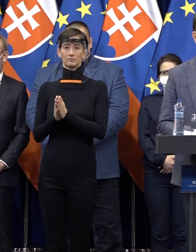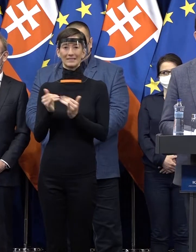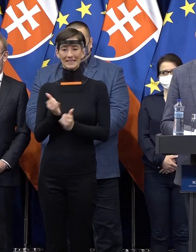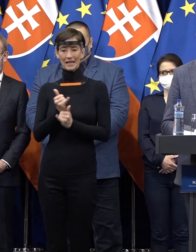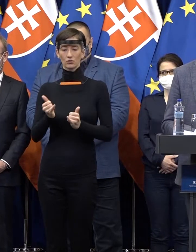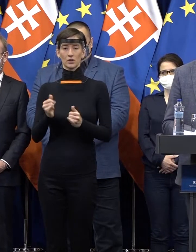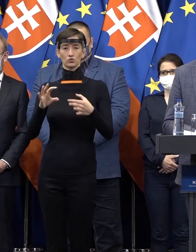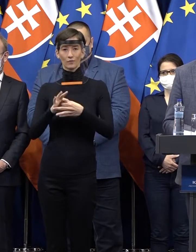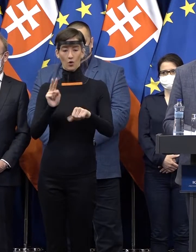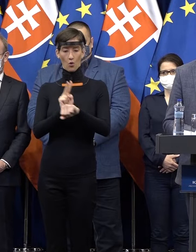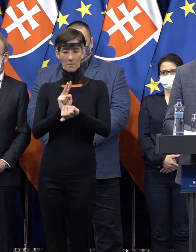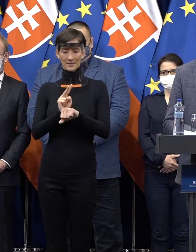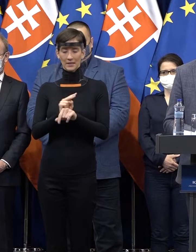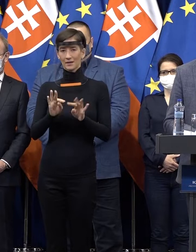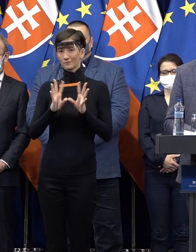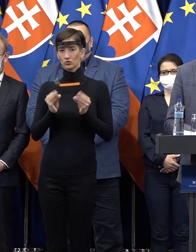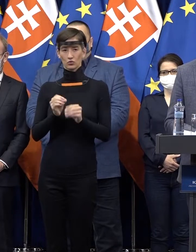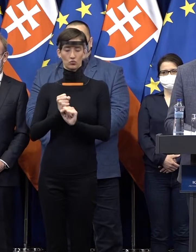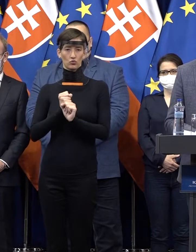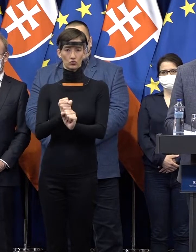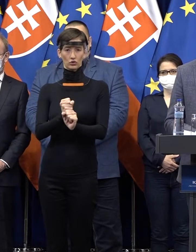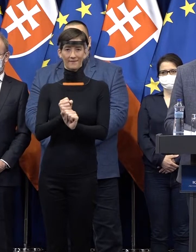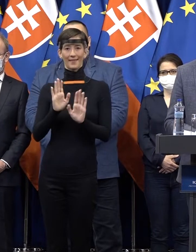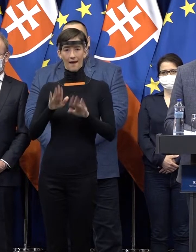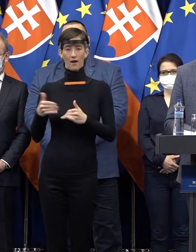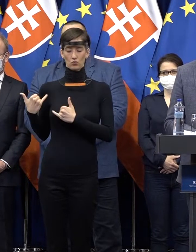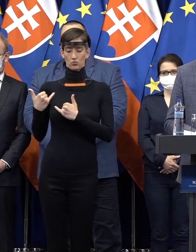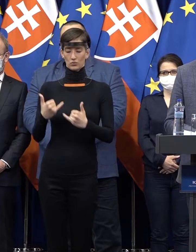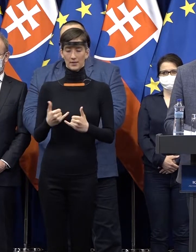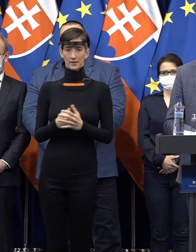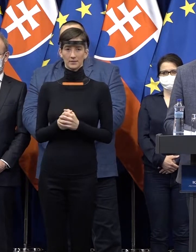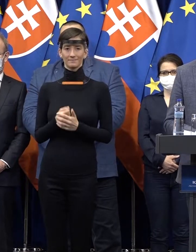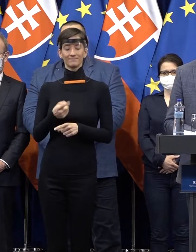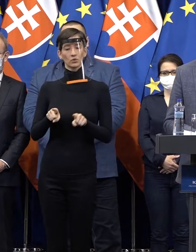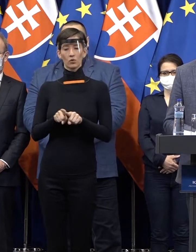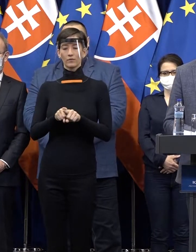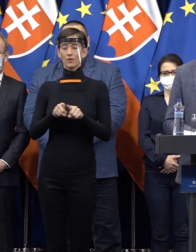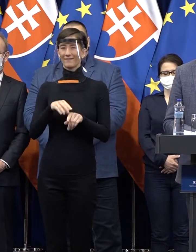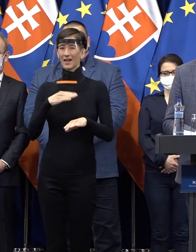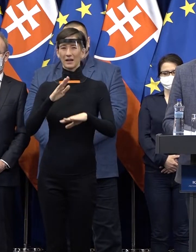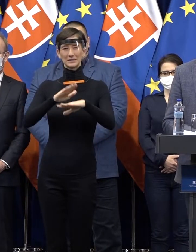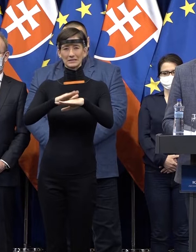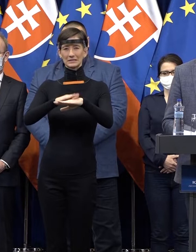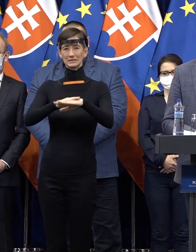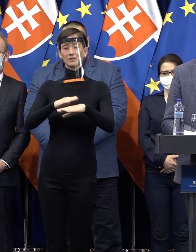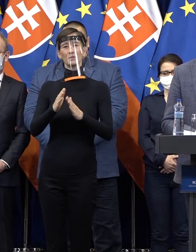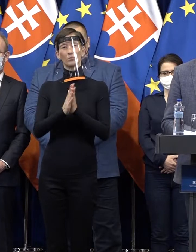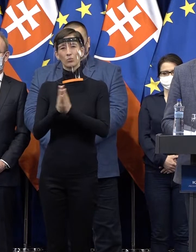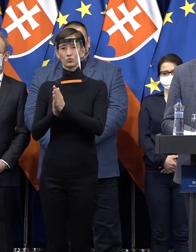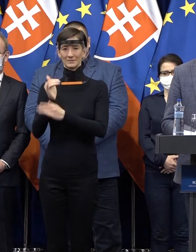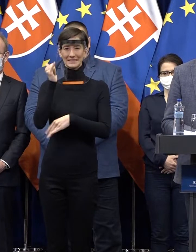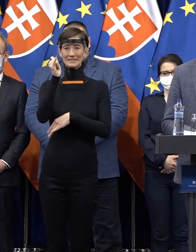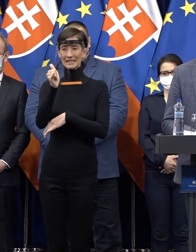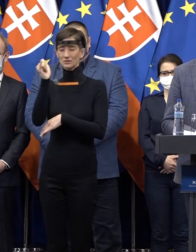ako doteraz, len teda s tým obmedzením, že veľmi, veľmi na nich apelujeme, aby necestovali za svojimi